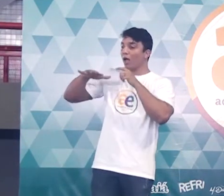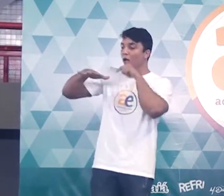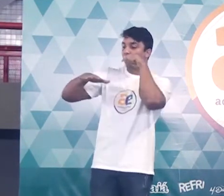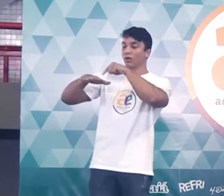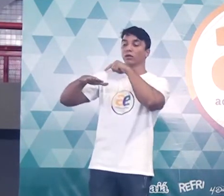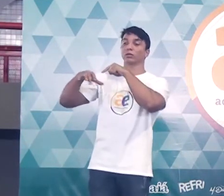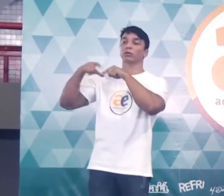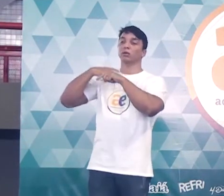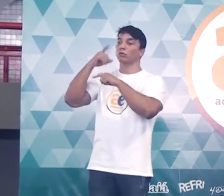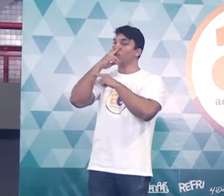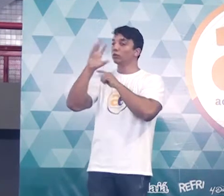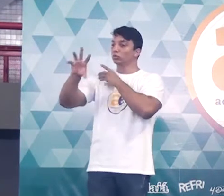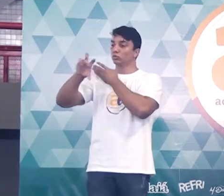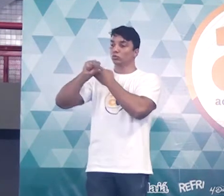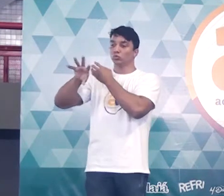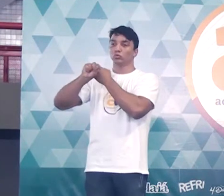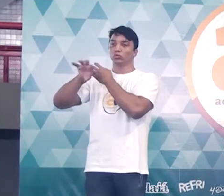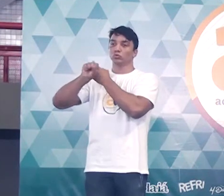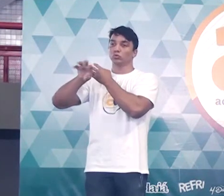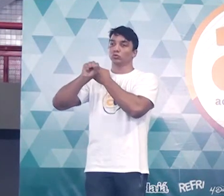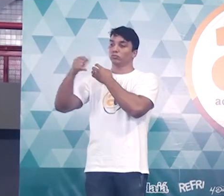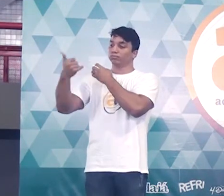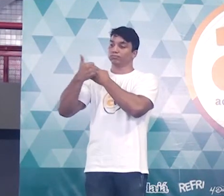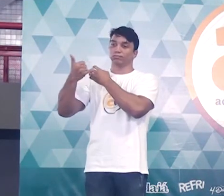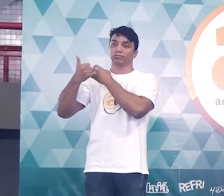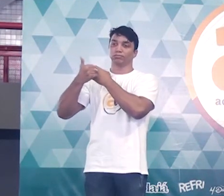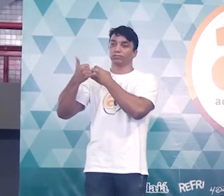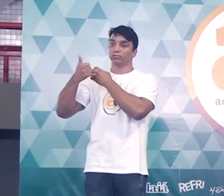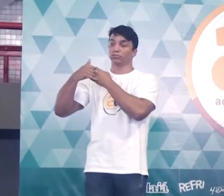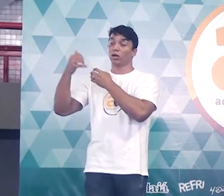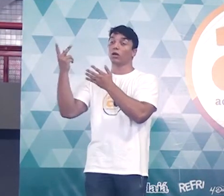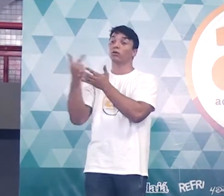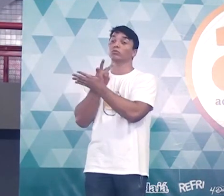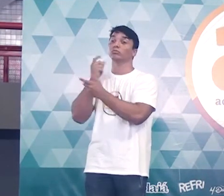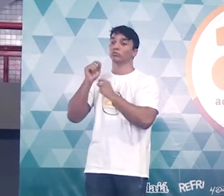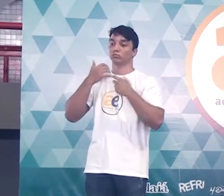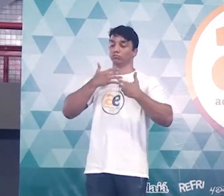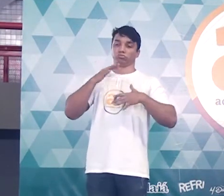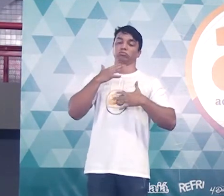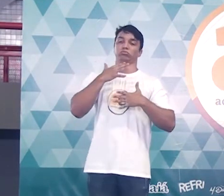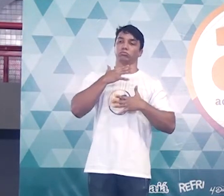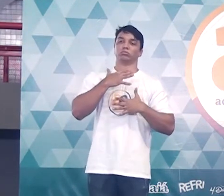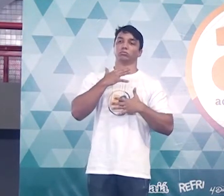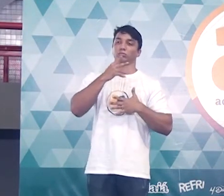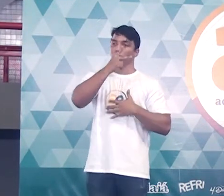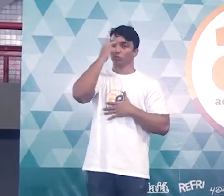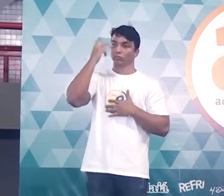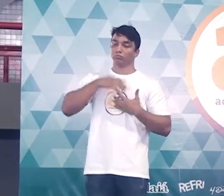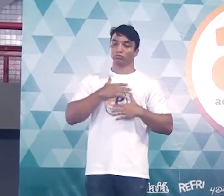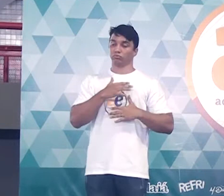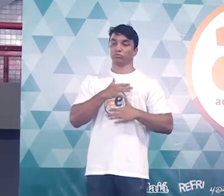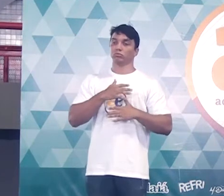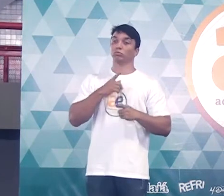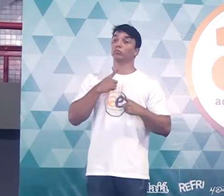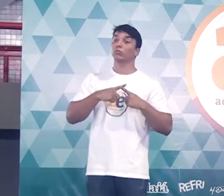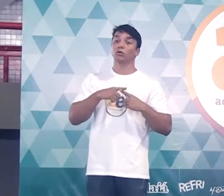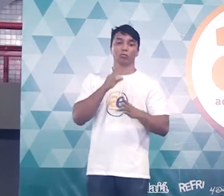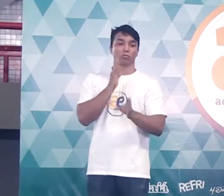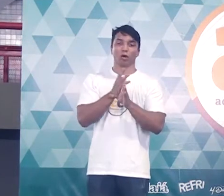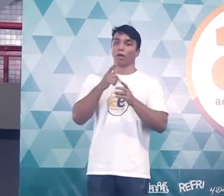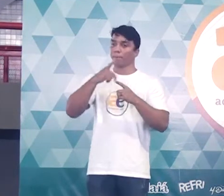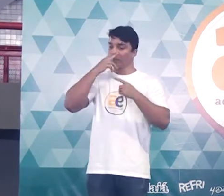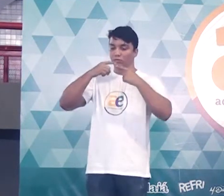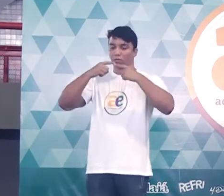área que tem uma falha, ela vai incentivar essa convulsão. Porque a convulsão é uma falha do